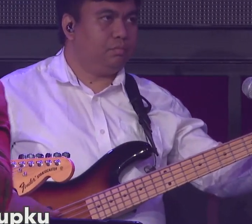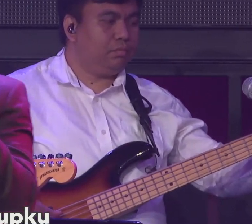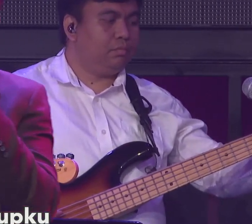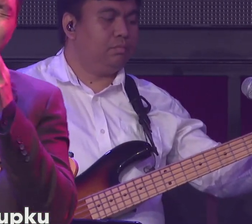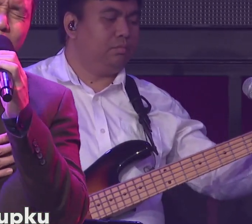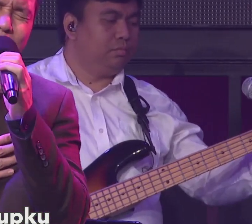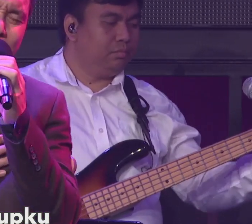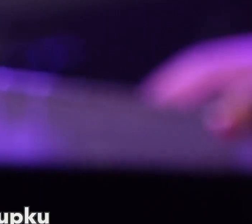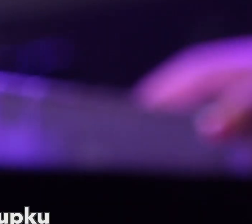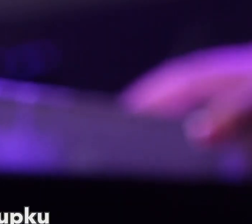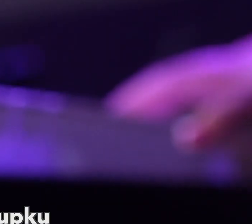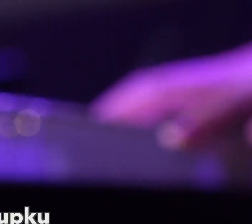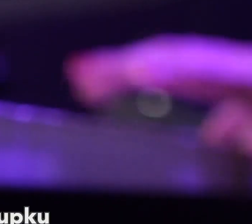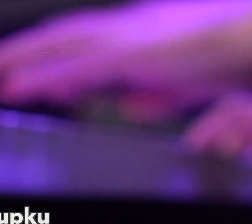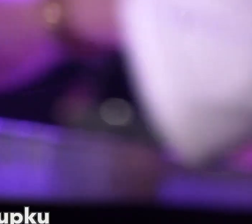Amin Tuhan.